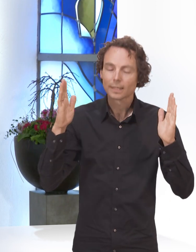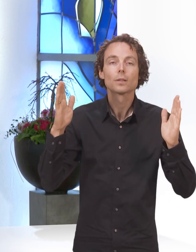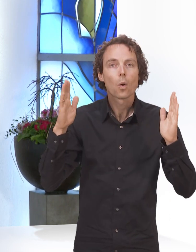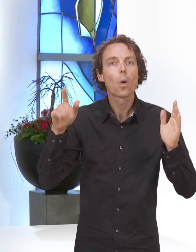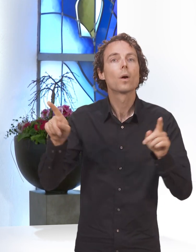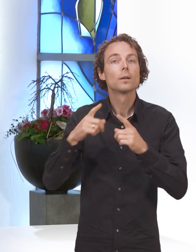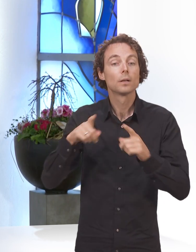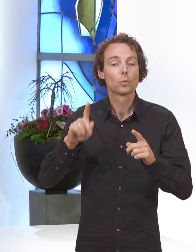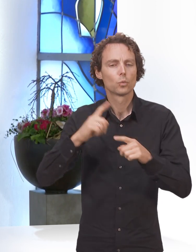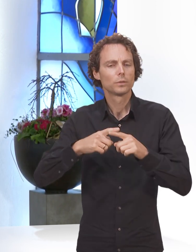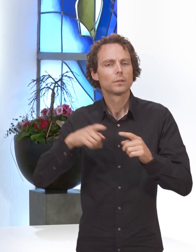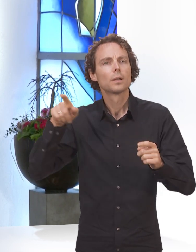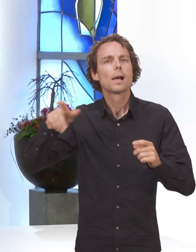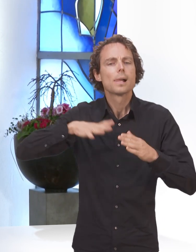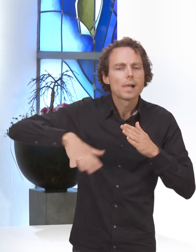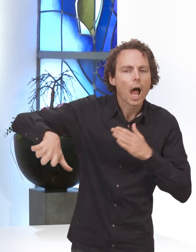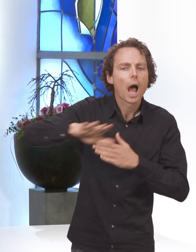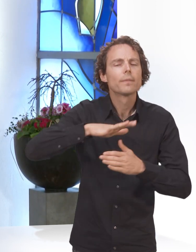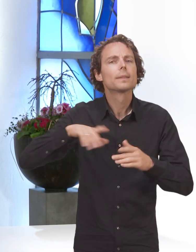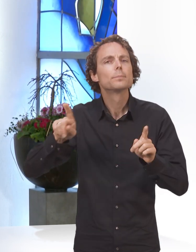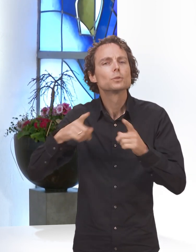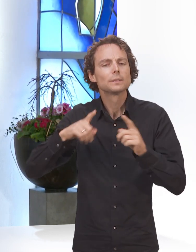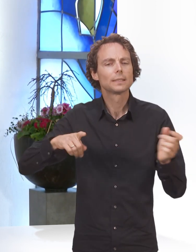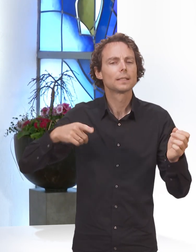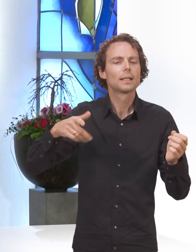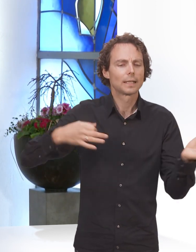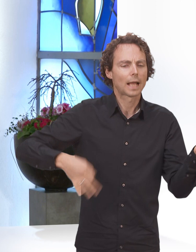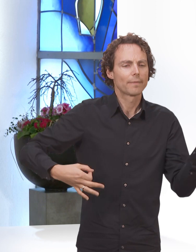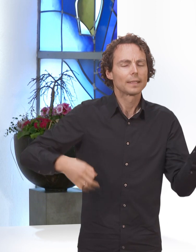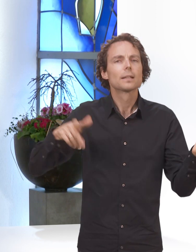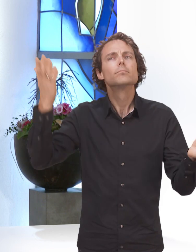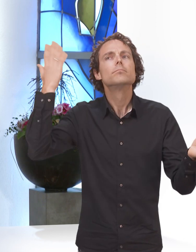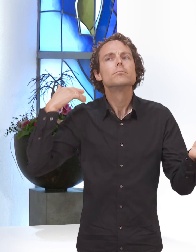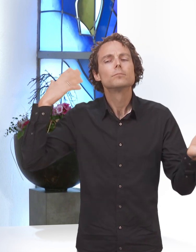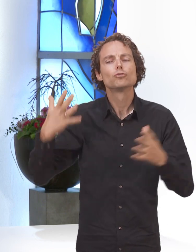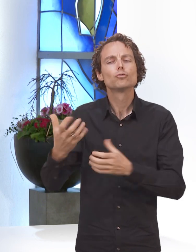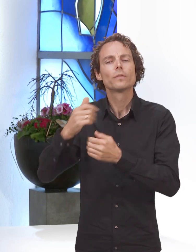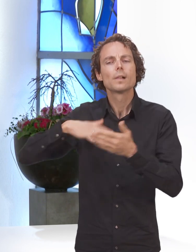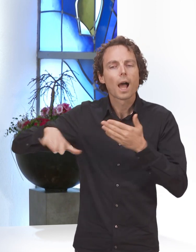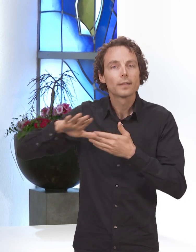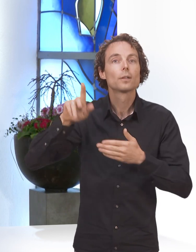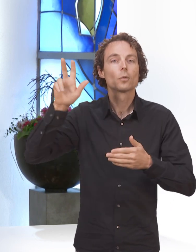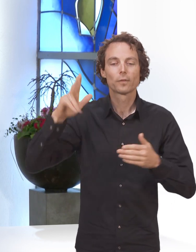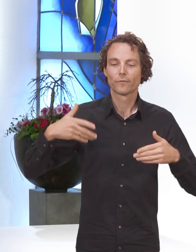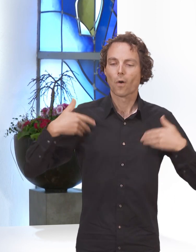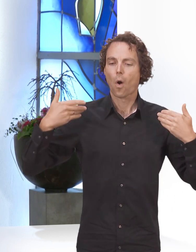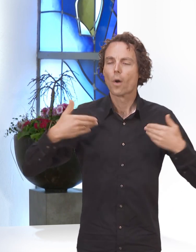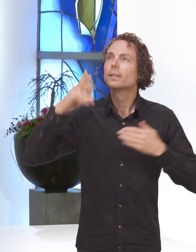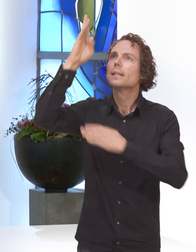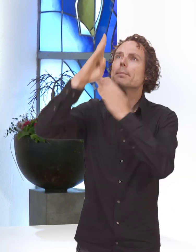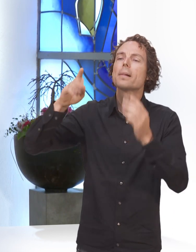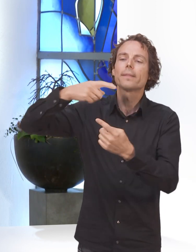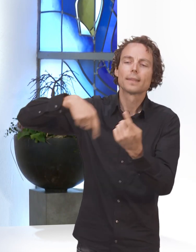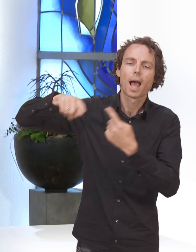Die Country-Musik sollte ihn an das Land erinnern, das er vor Lichtjahren erschuf. Und Gott hatte Freude daran und tanzte im Himmel mit seinen